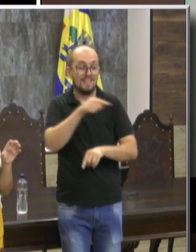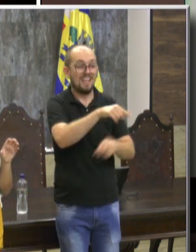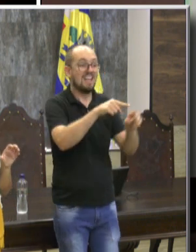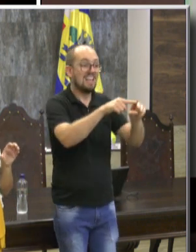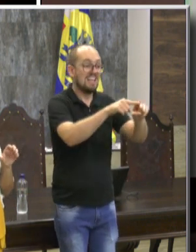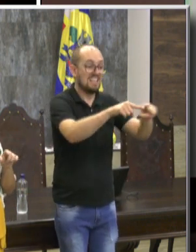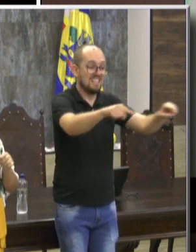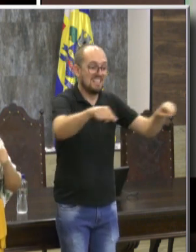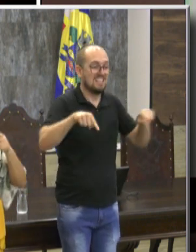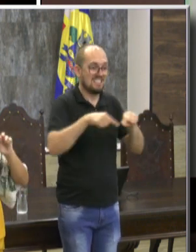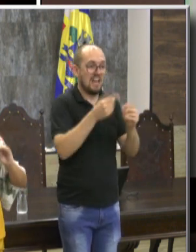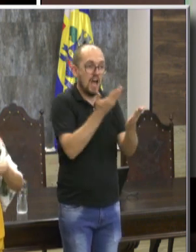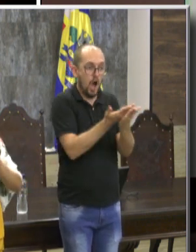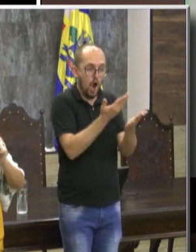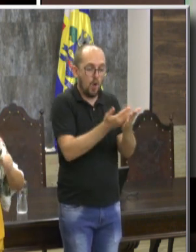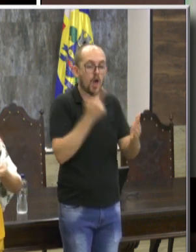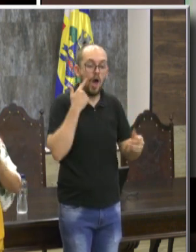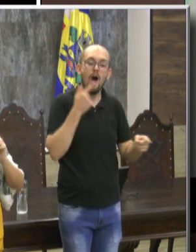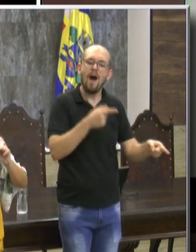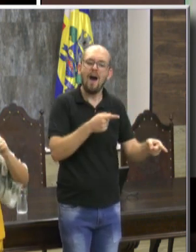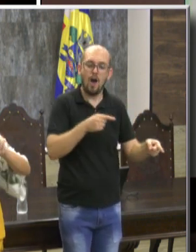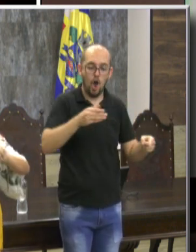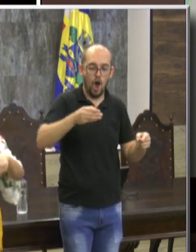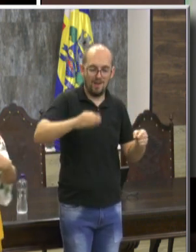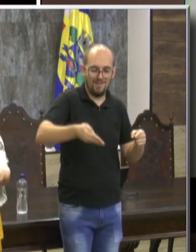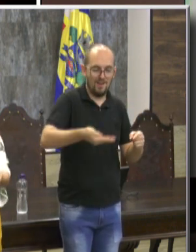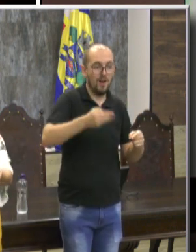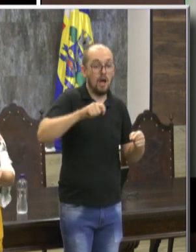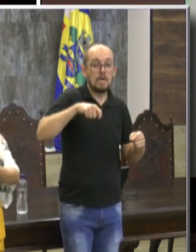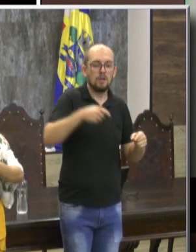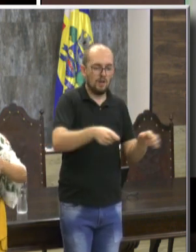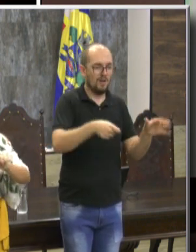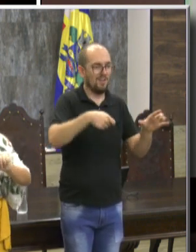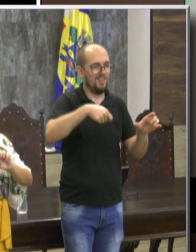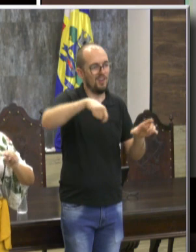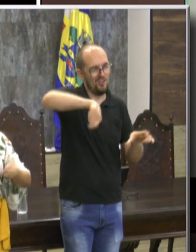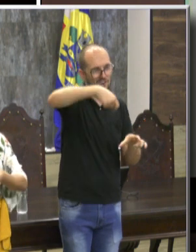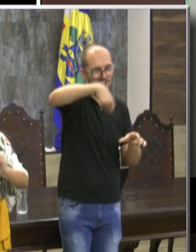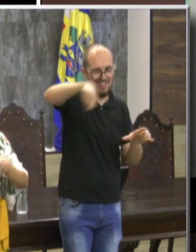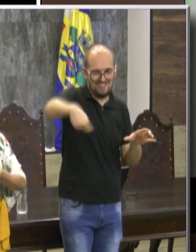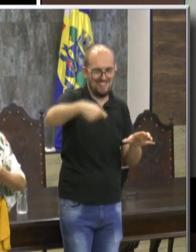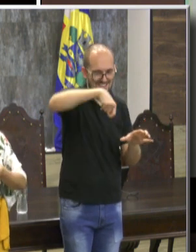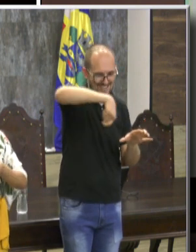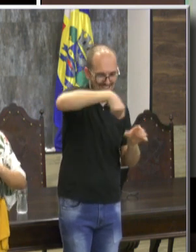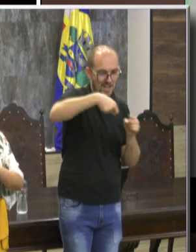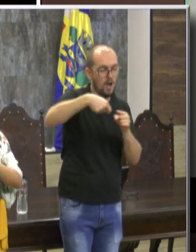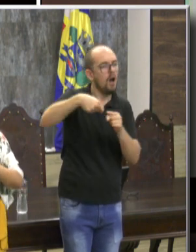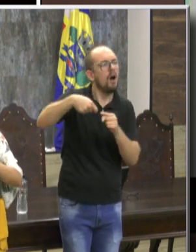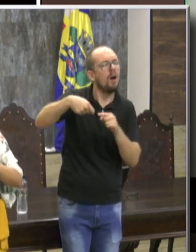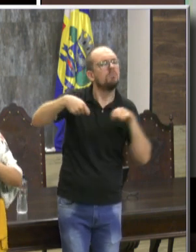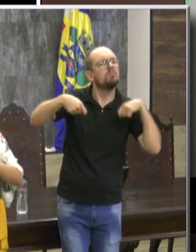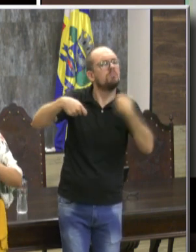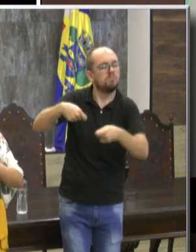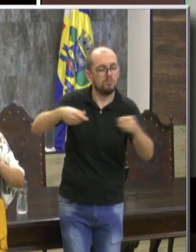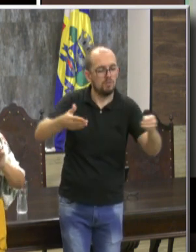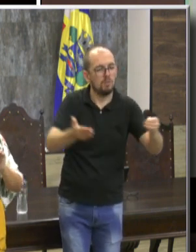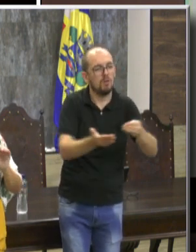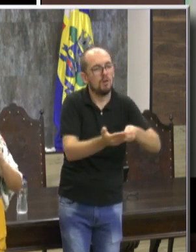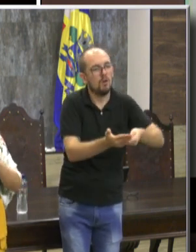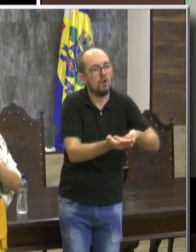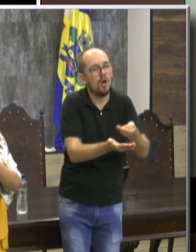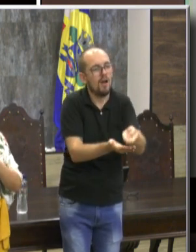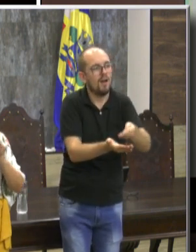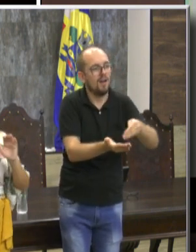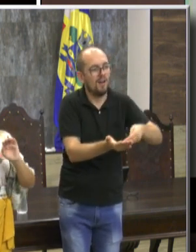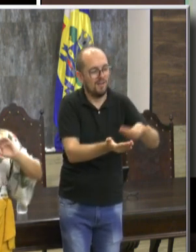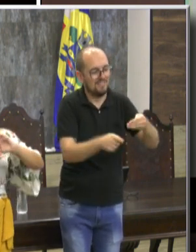representação do objeto. Então, isso aqui é colher, isso tem um sinal. A gente dá o sinal para ele, colher. Isso aqui é faca. E a